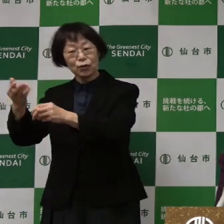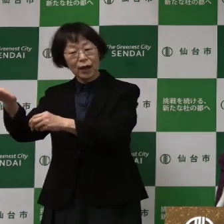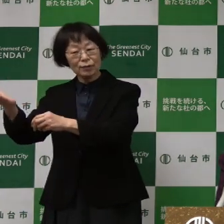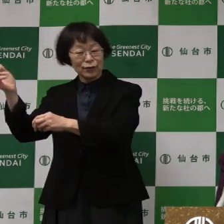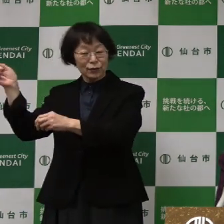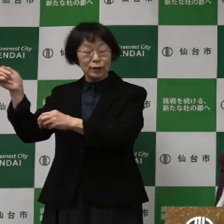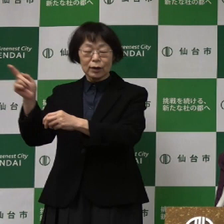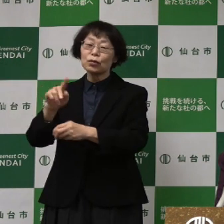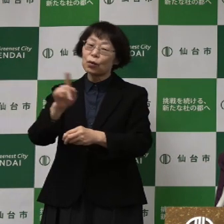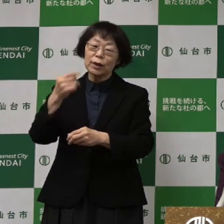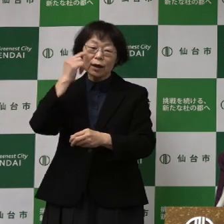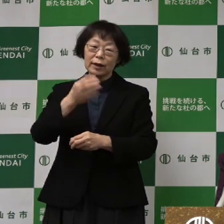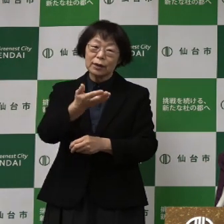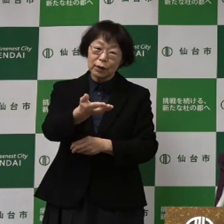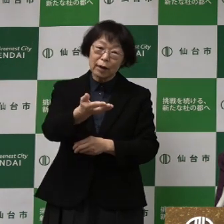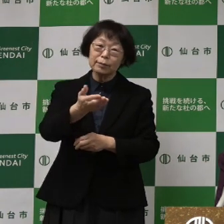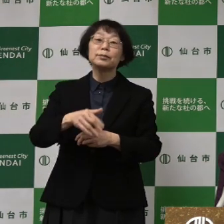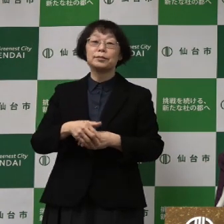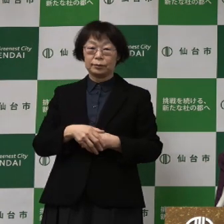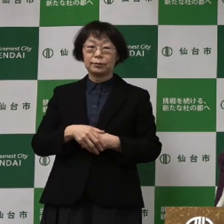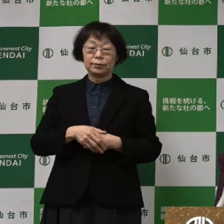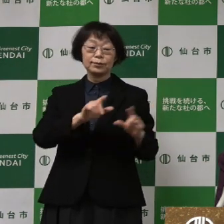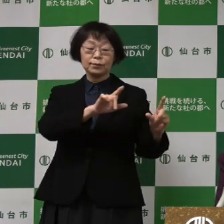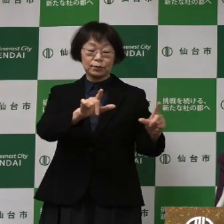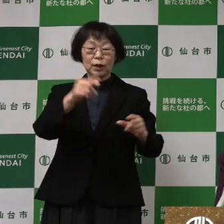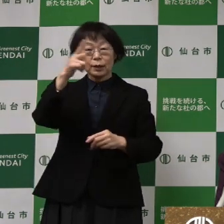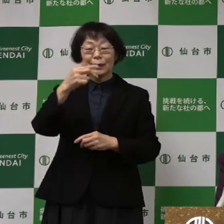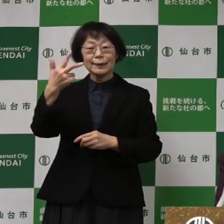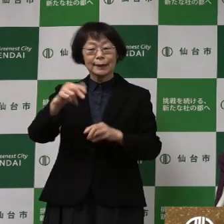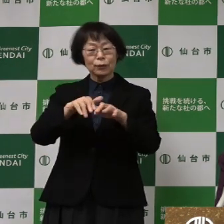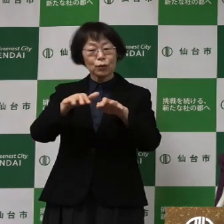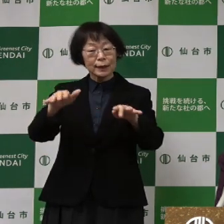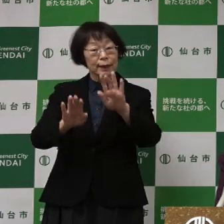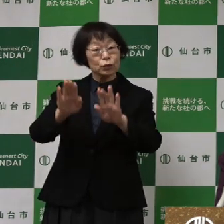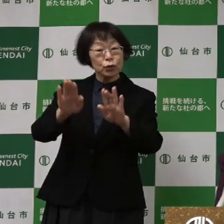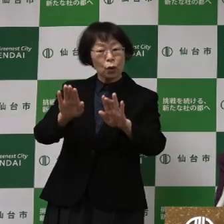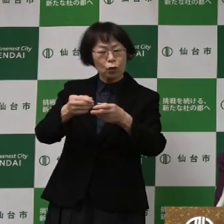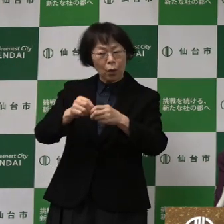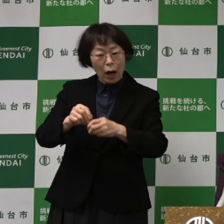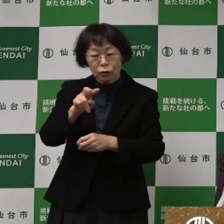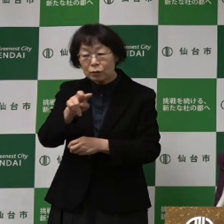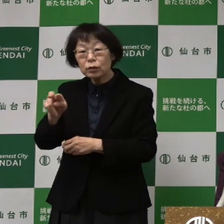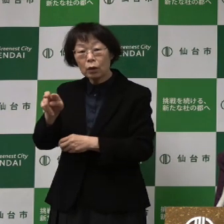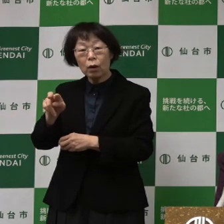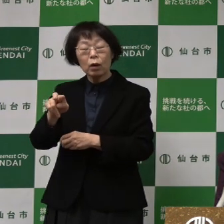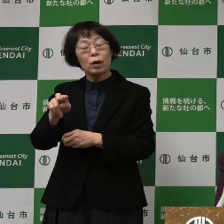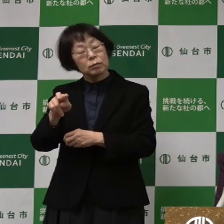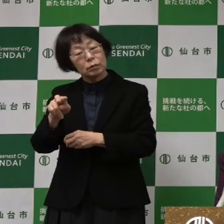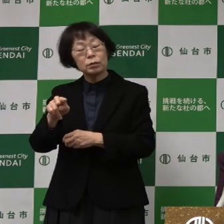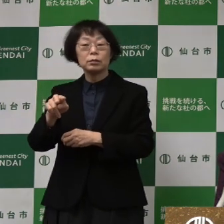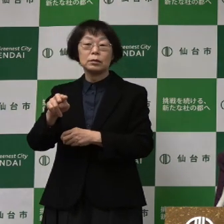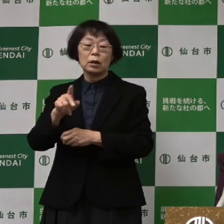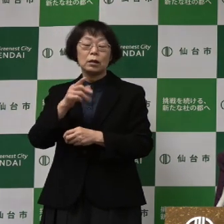か。 仙台市内での感染状況の詳細を見てみますと、やはりまだ